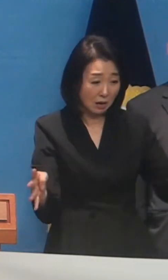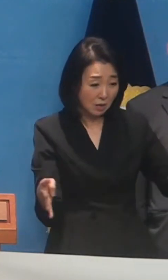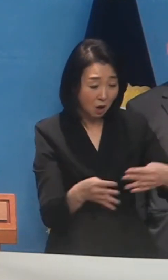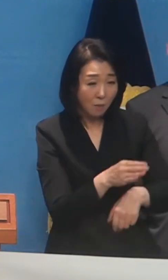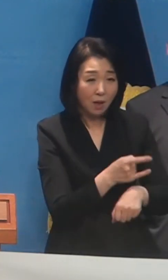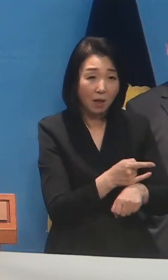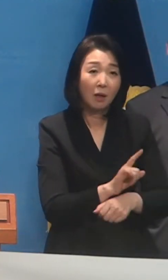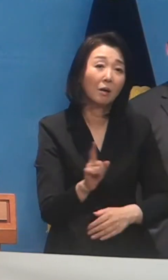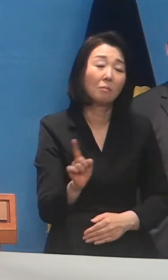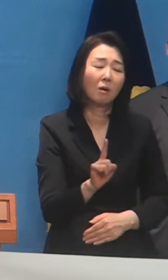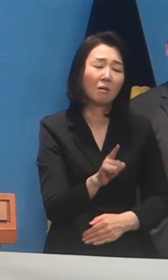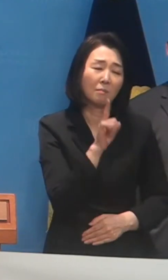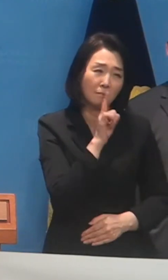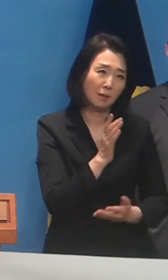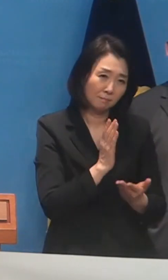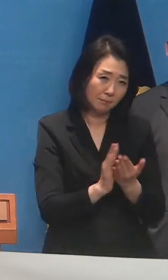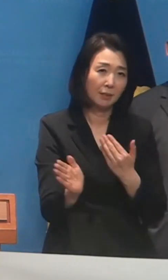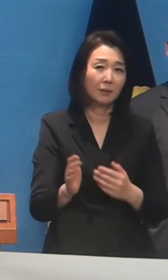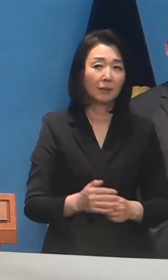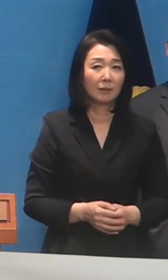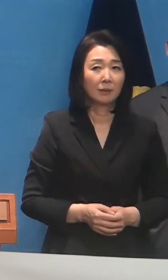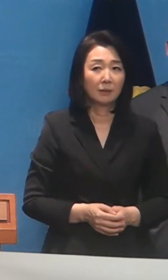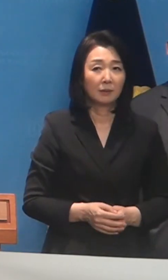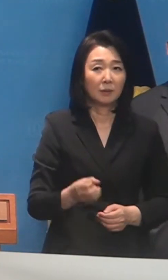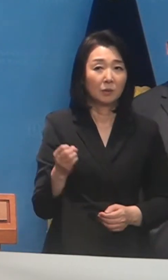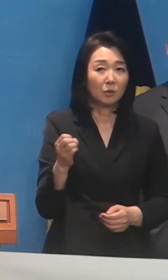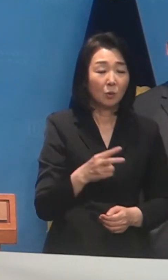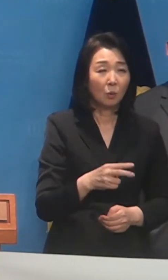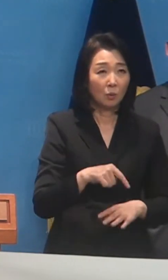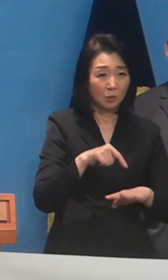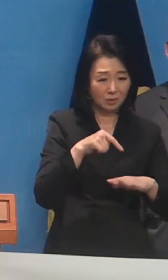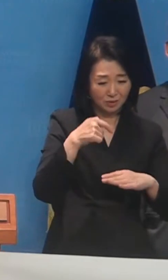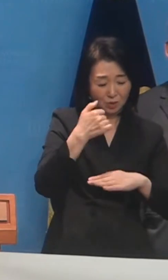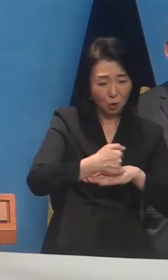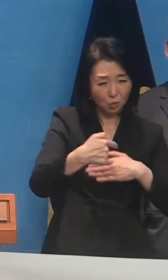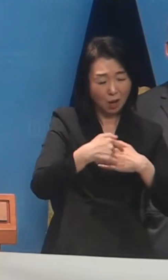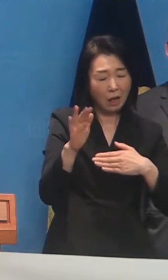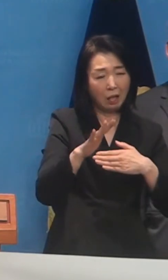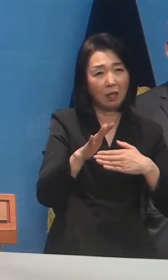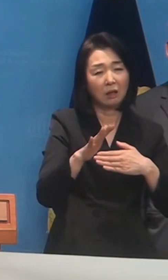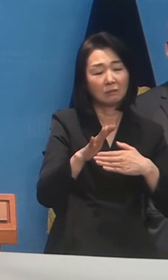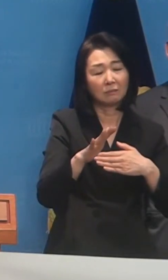것은 어불성설인 동시에 빈 껍데기 합의에 지나지 않는다.